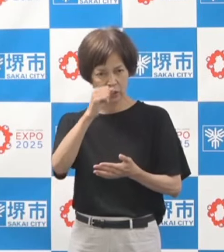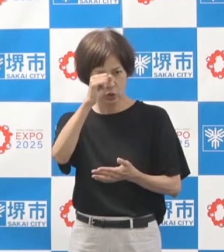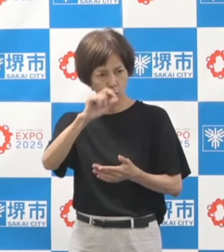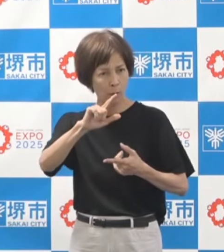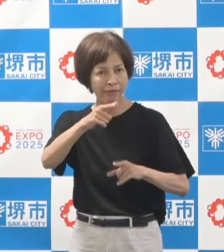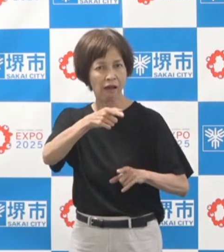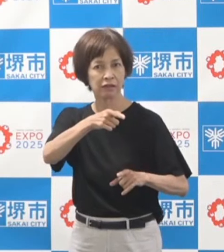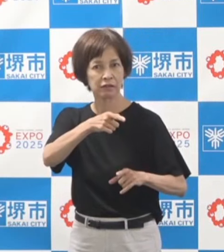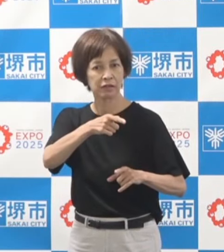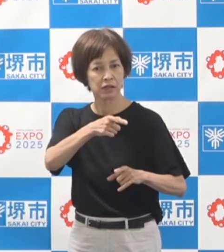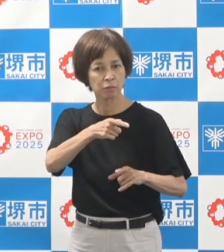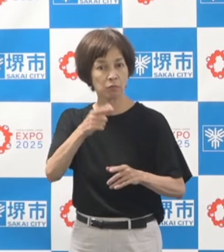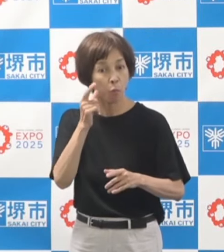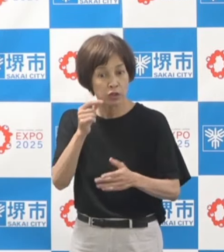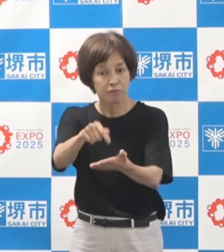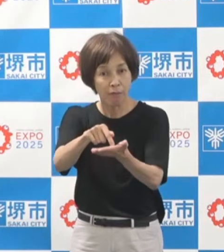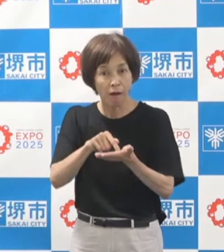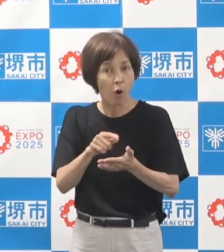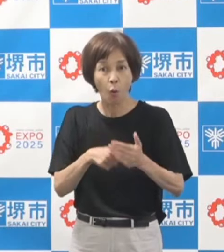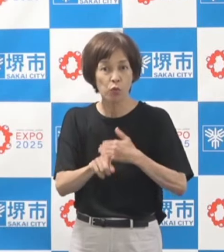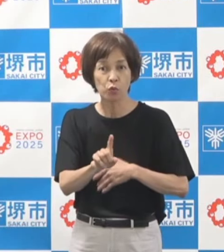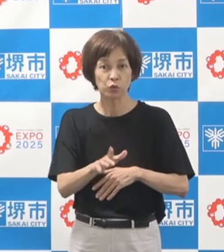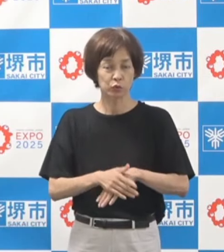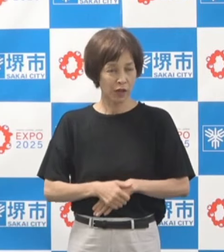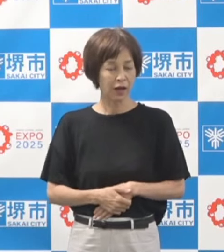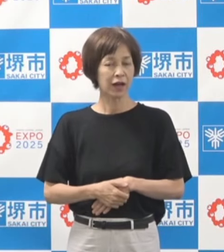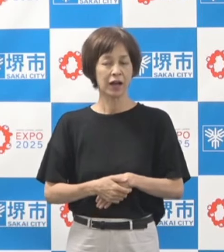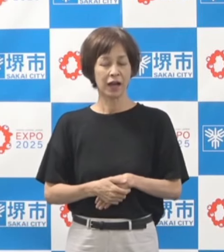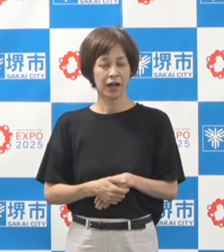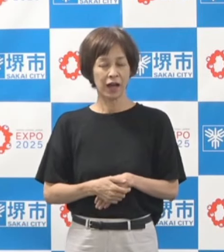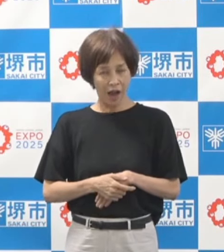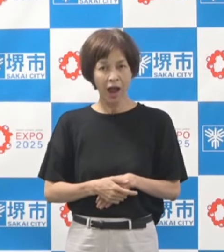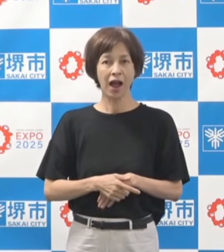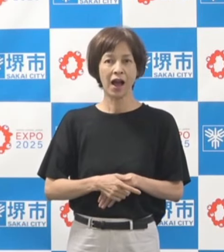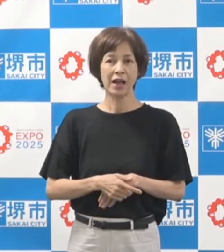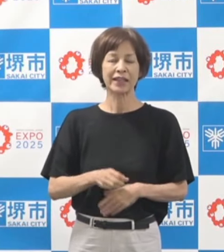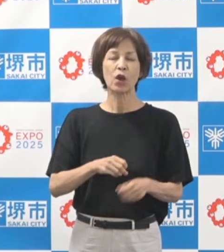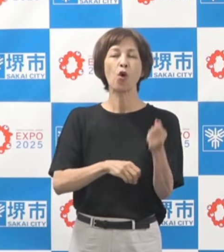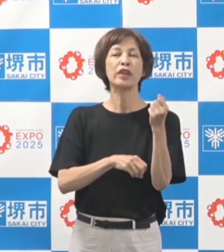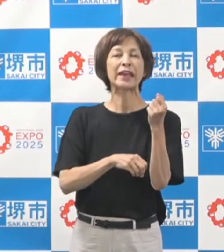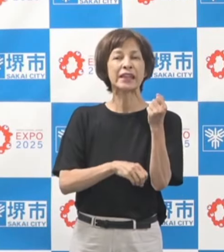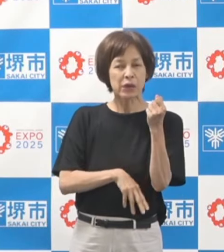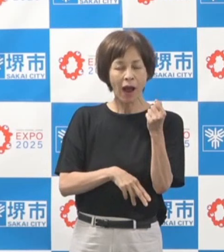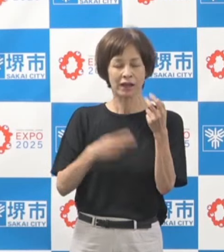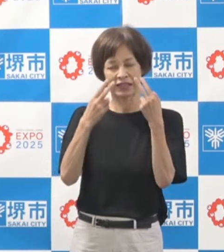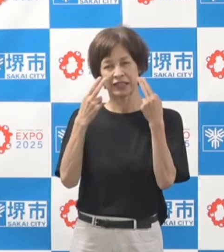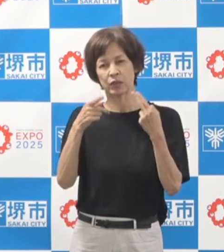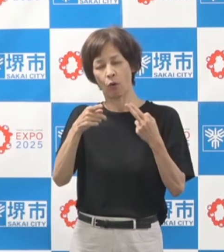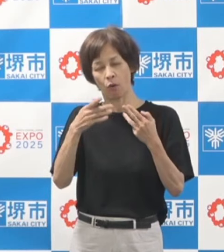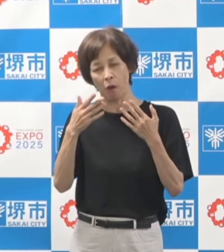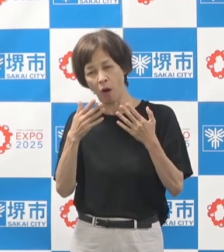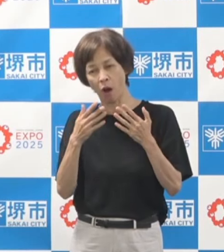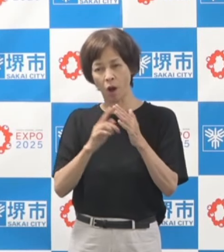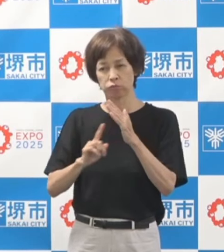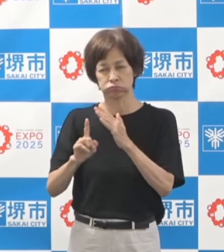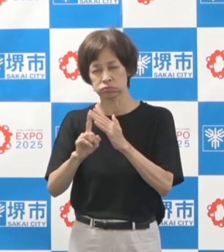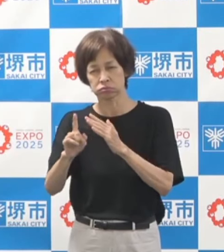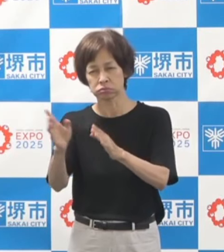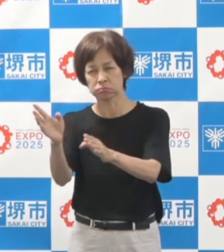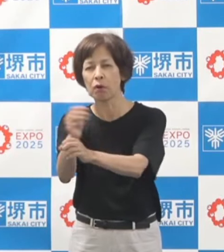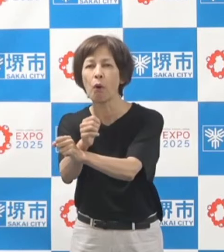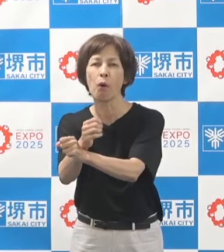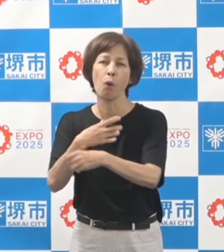が来た場合はどうされるんですか。 基本的には認知症で行方不明になる恐れのある方ですんで、ある程度柔軟に